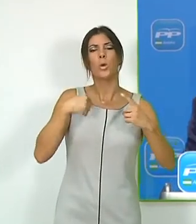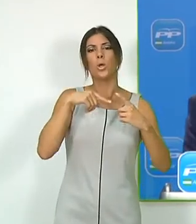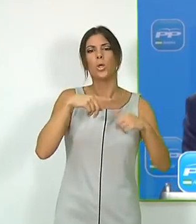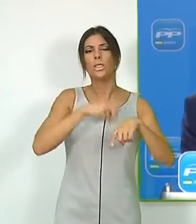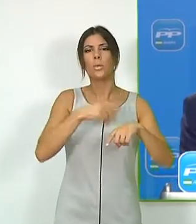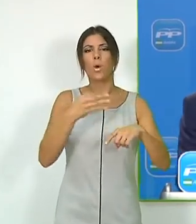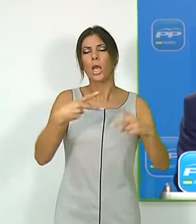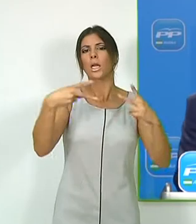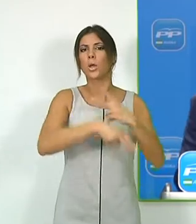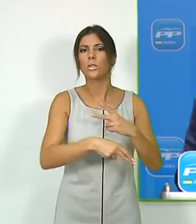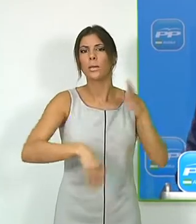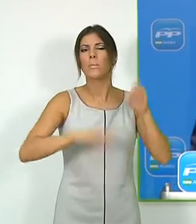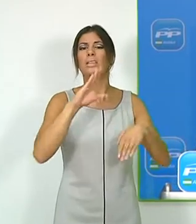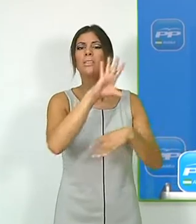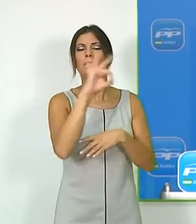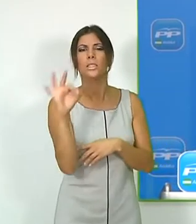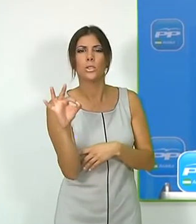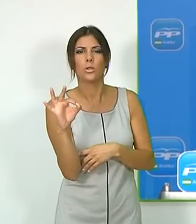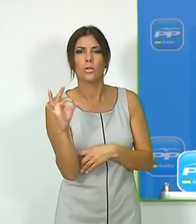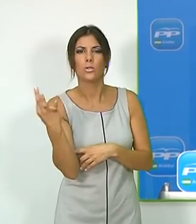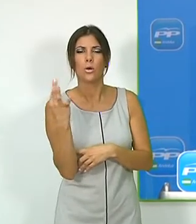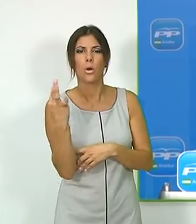vez ofrece un recorte